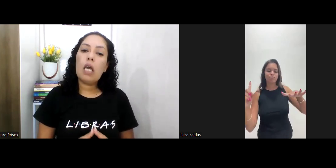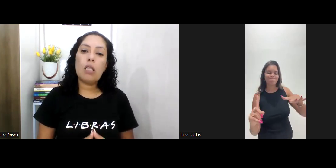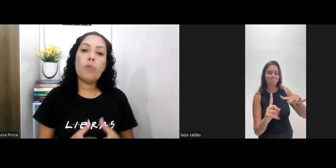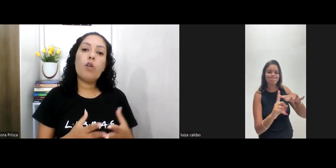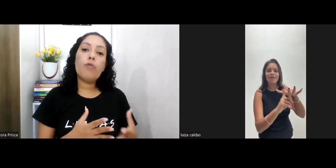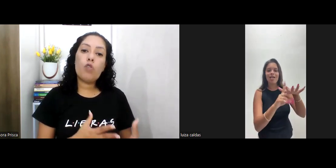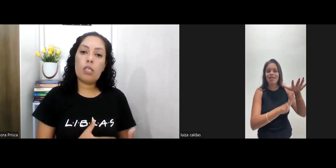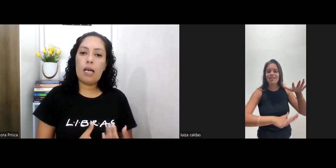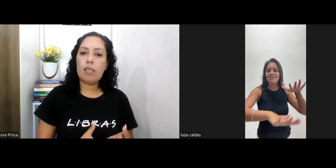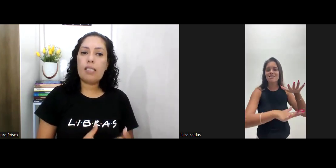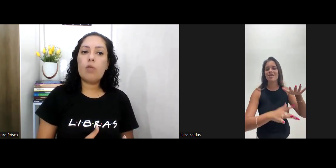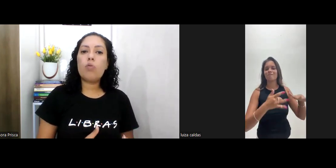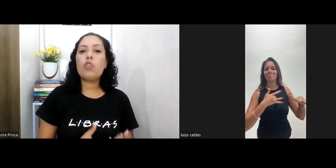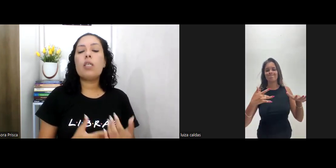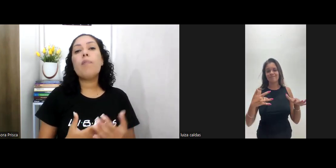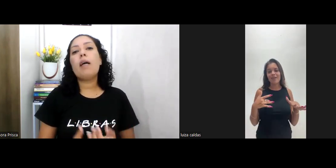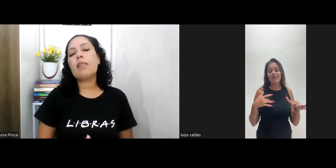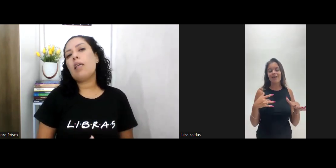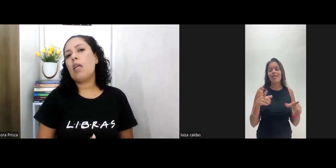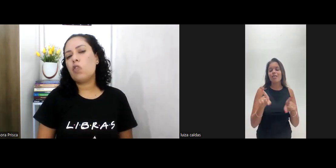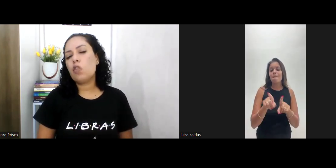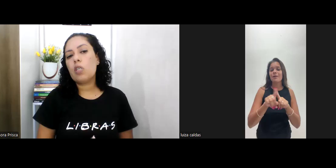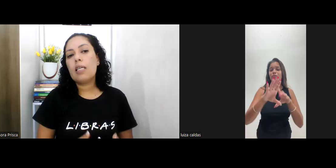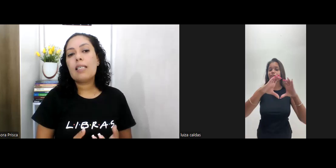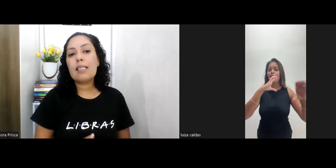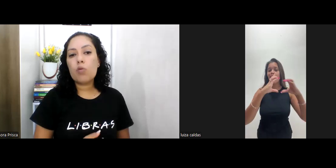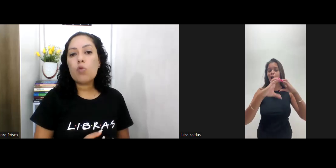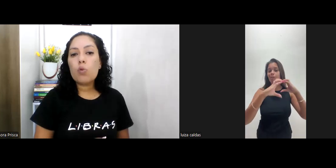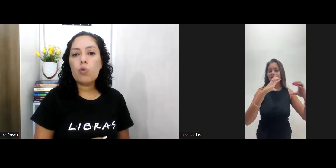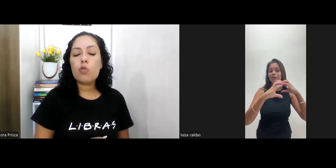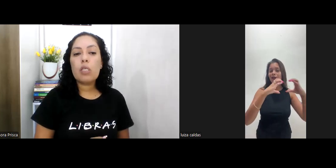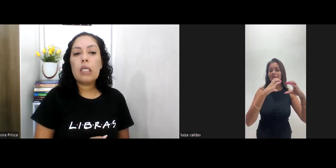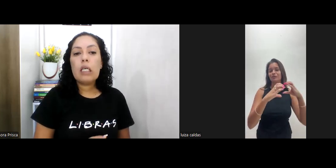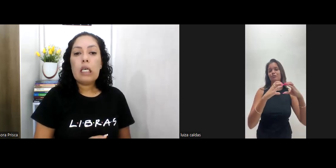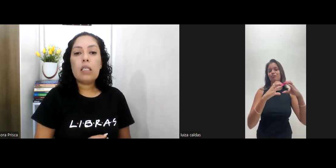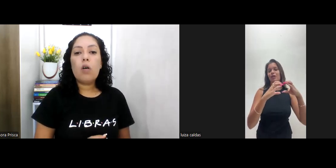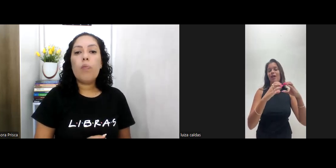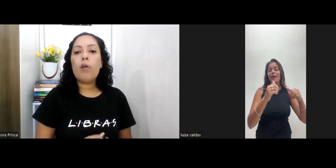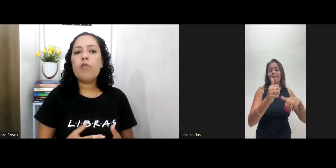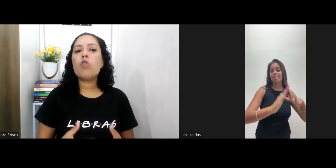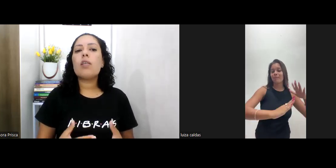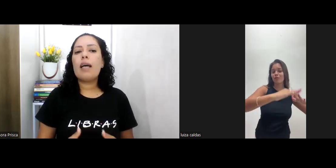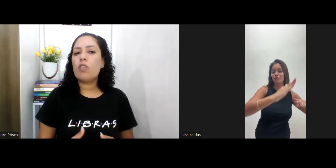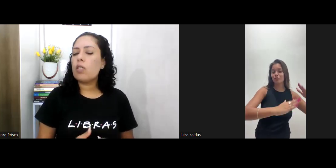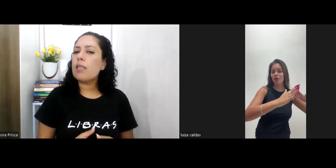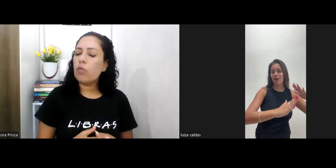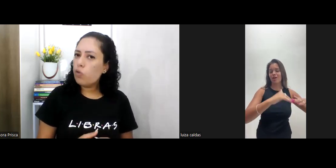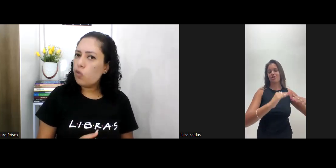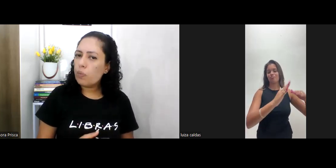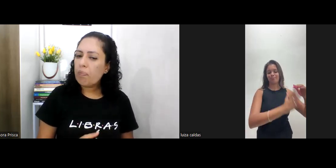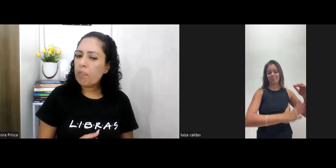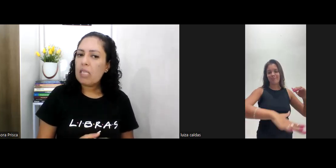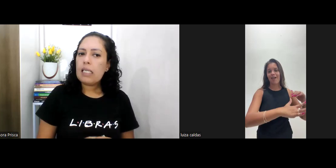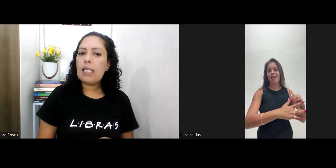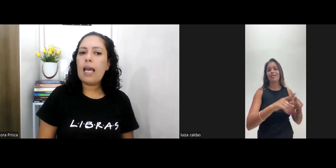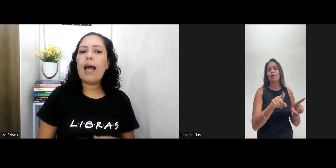comunicação entre profissional da saúde e pacientes que são surdos. Então, profissionais da